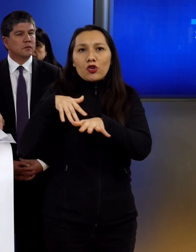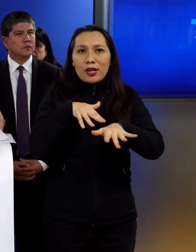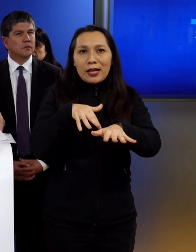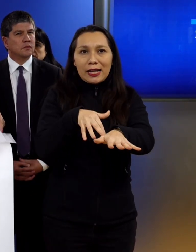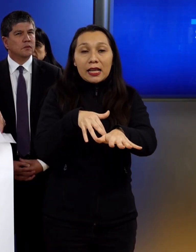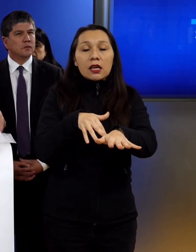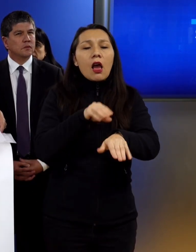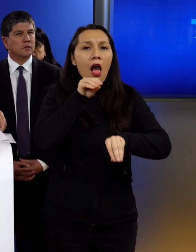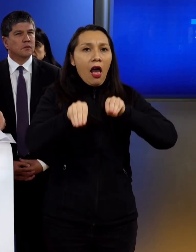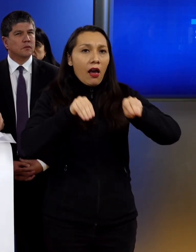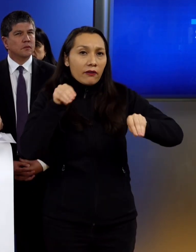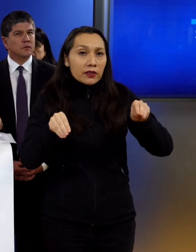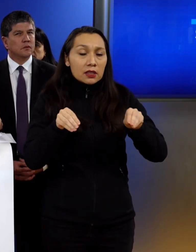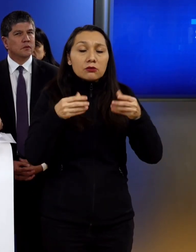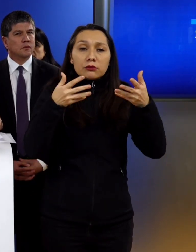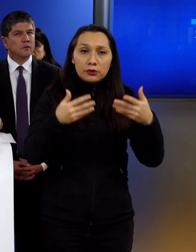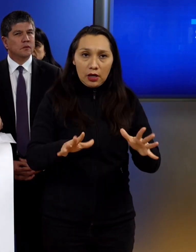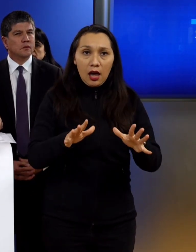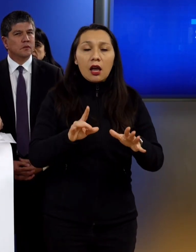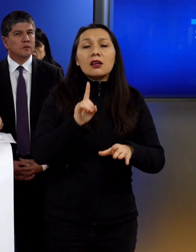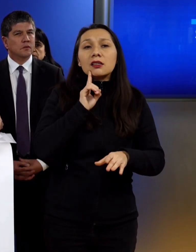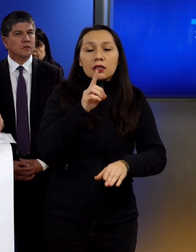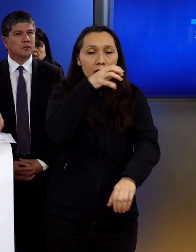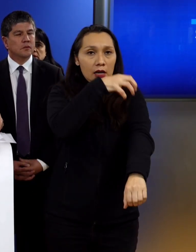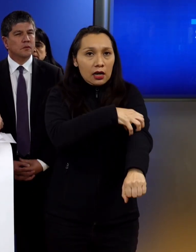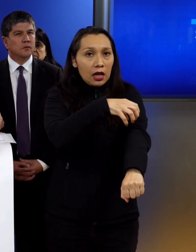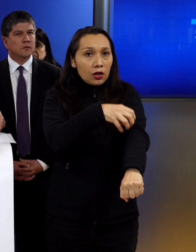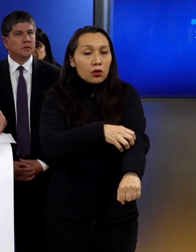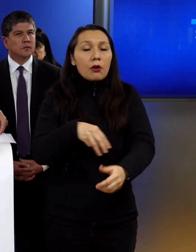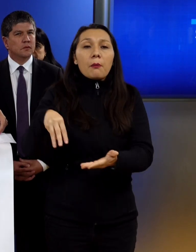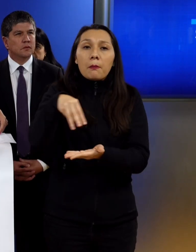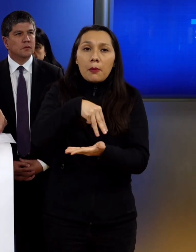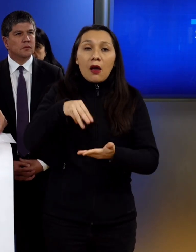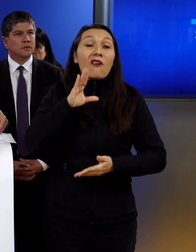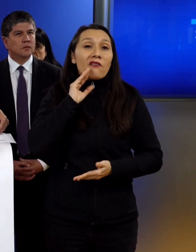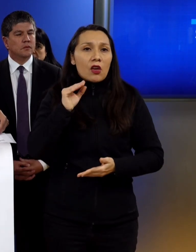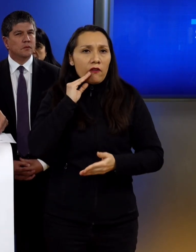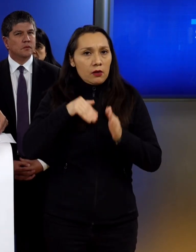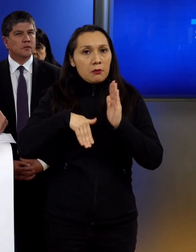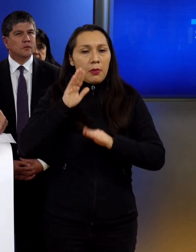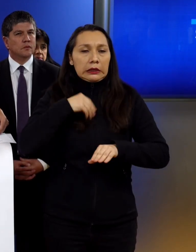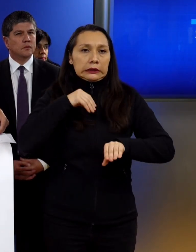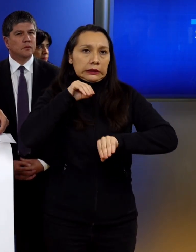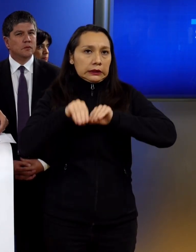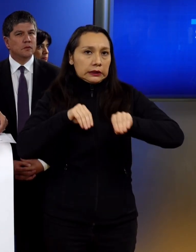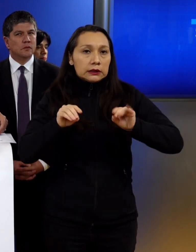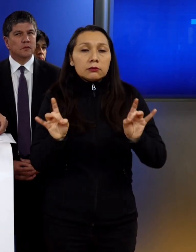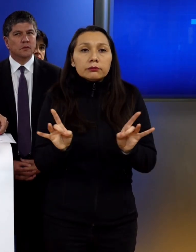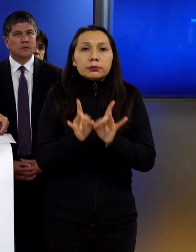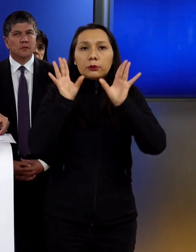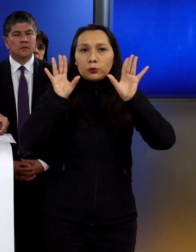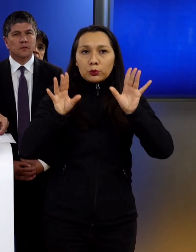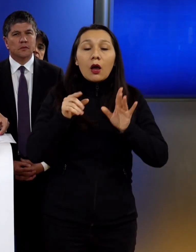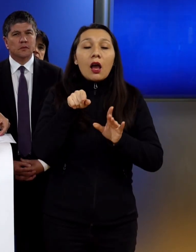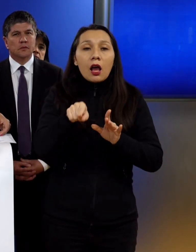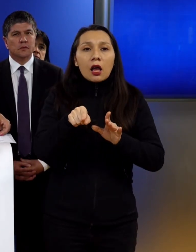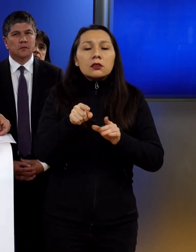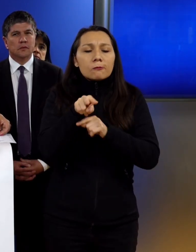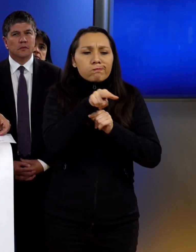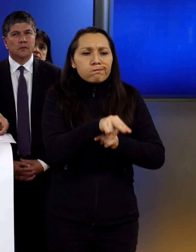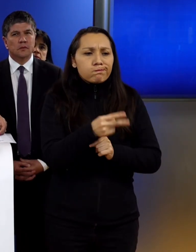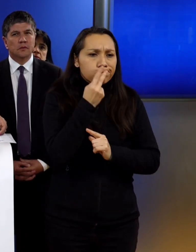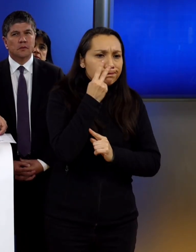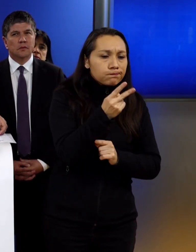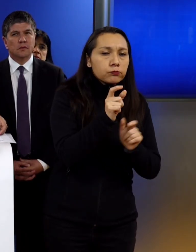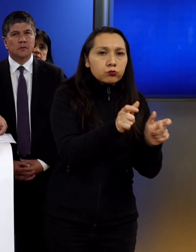río, alertas que han realizado las regiones de Maule y Biobío principalmente. Todo ello a partir del monitoreo